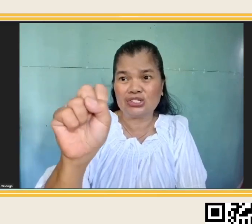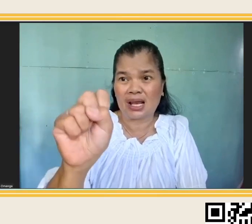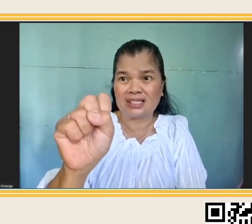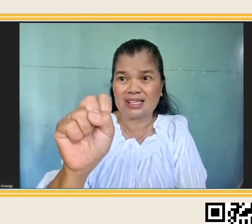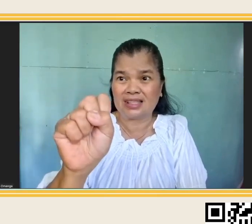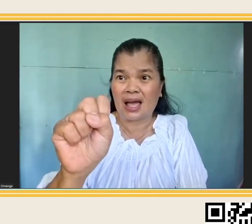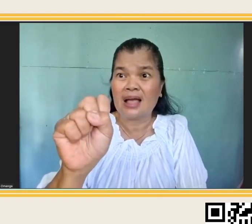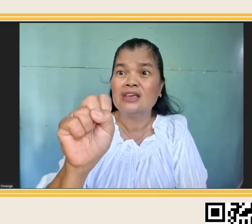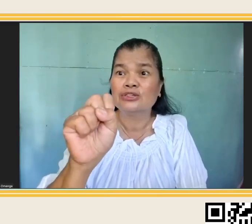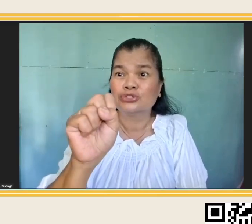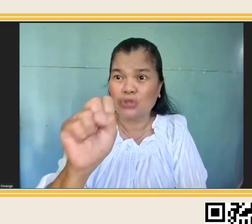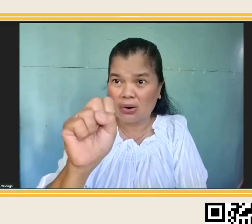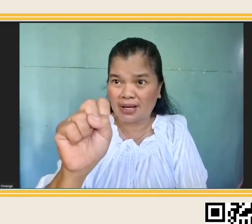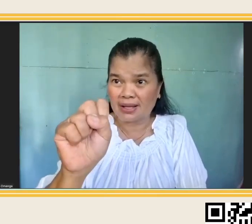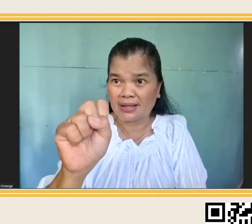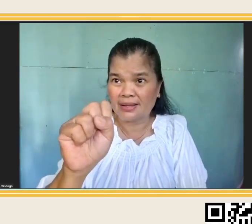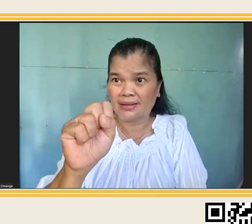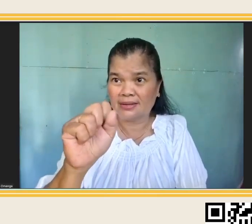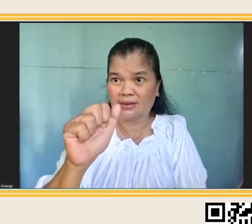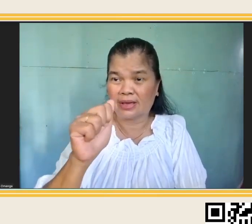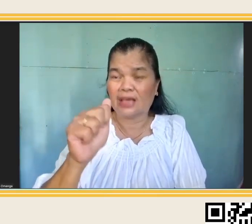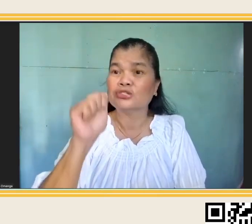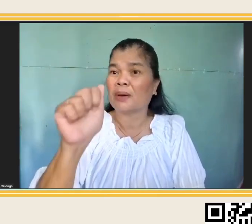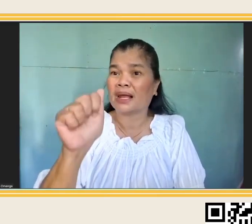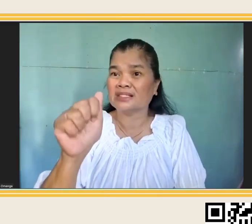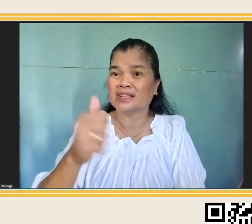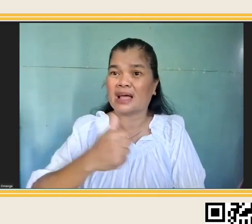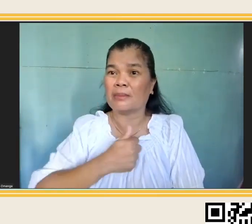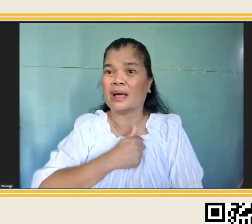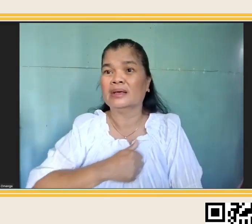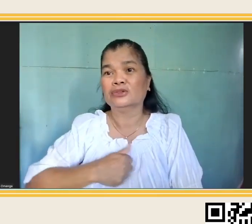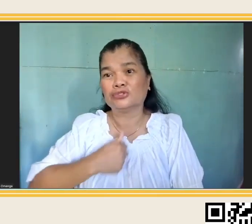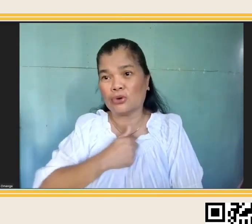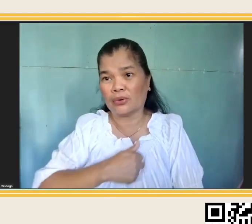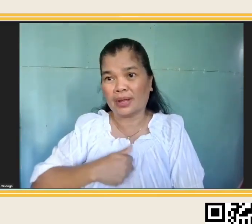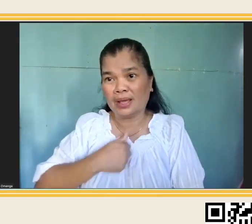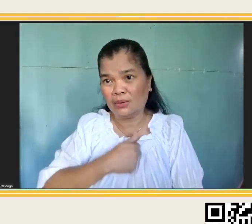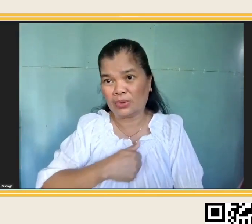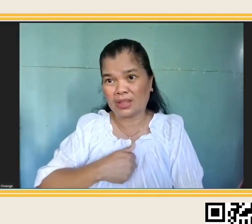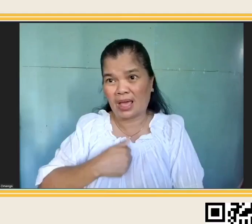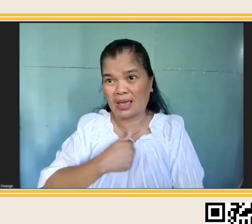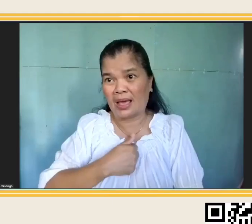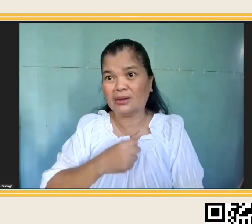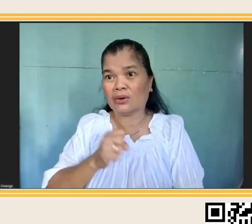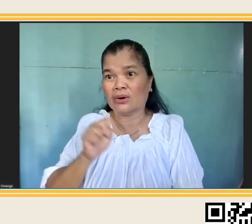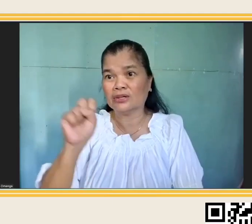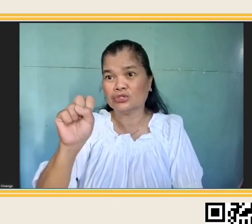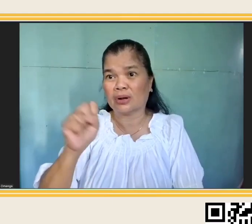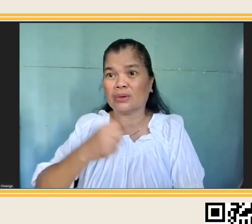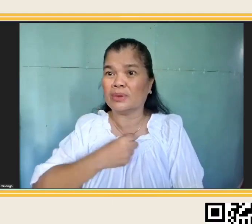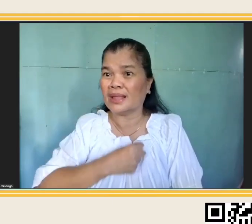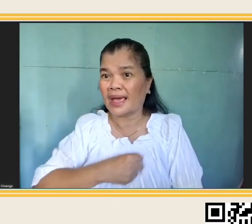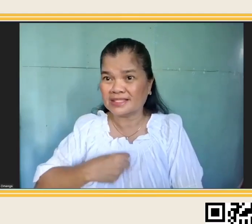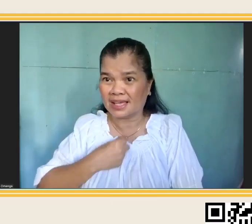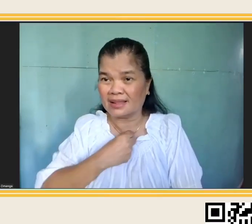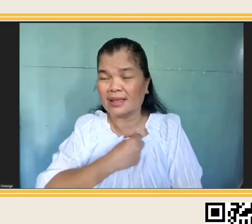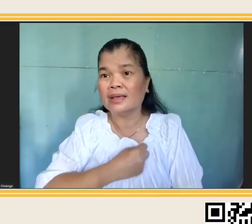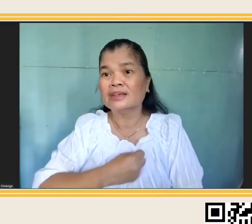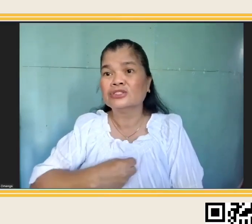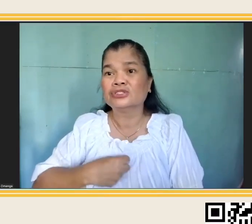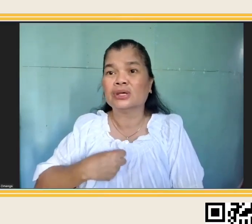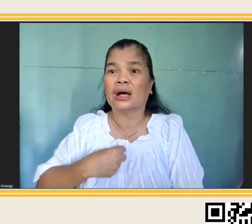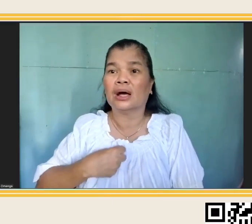hand initializing the sorry. Okay, so parehas yung tama. Sorry with A hand or sorry with S